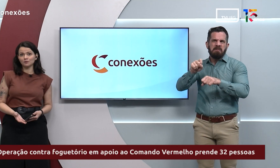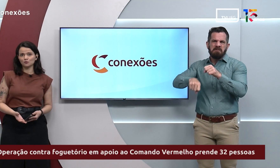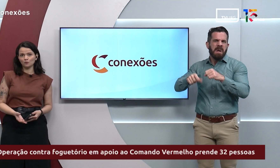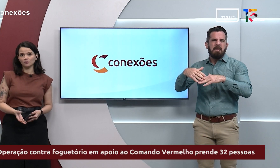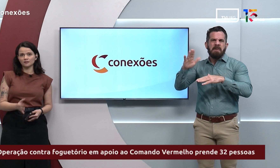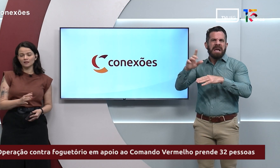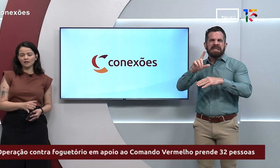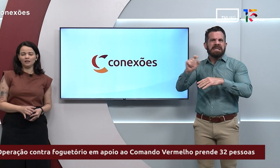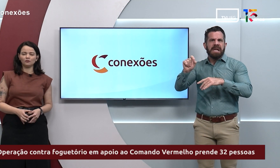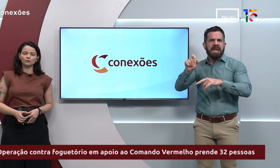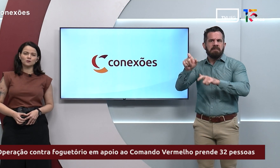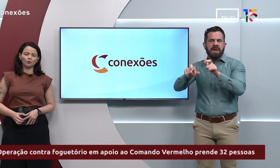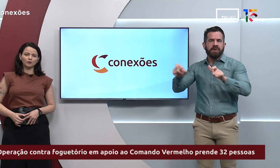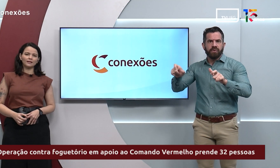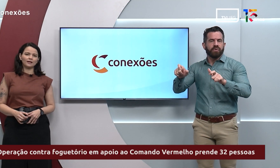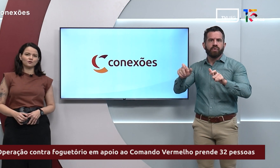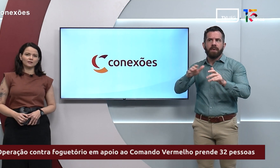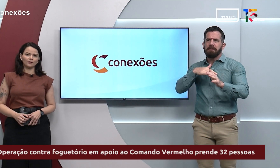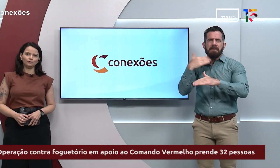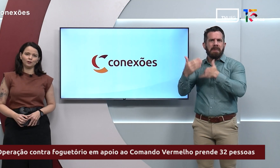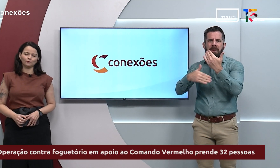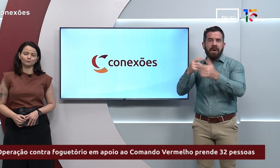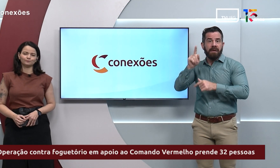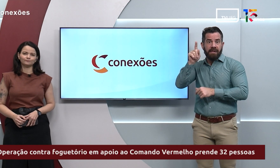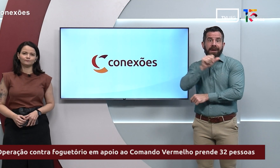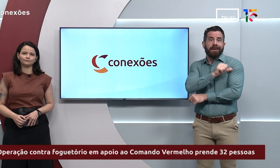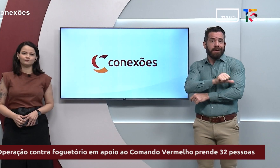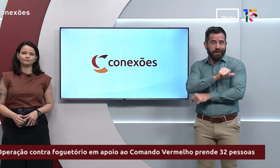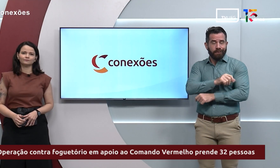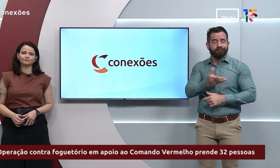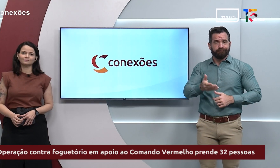100 pessoas em 2 comunidades lá do Rio.